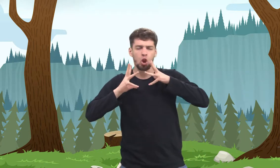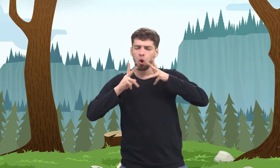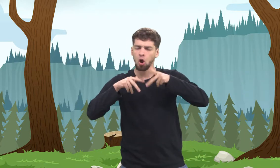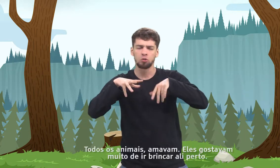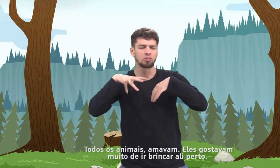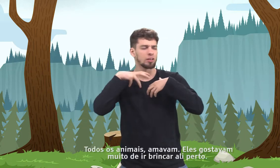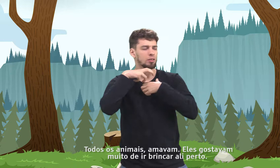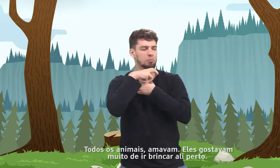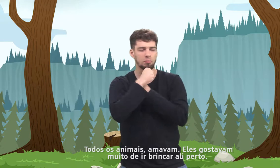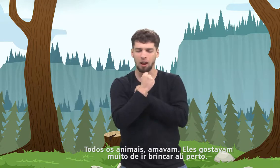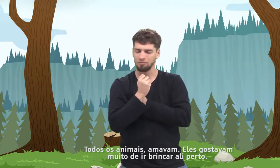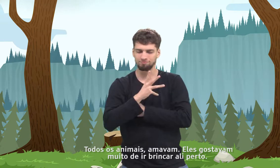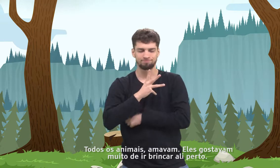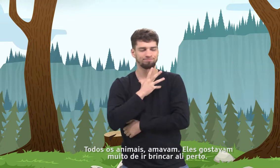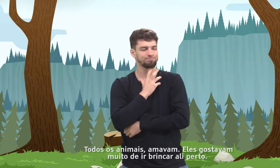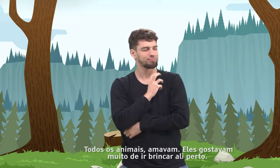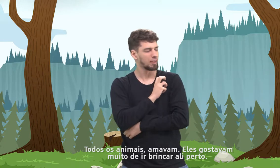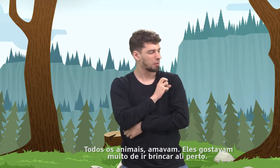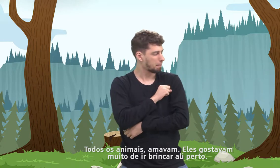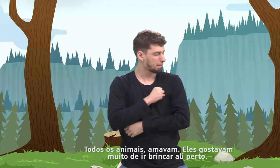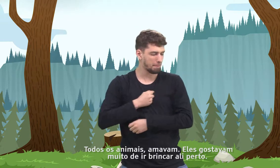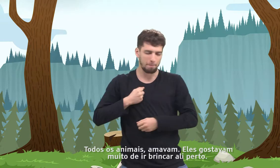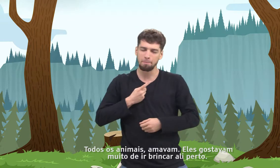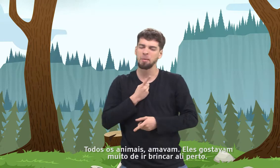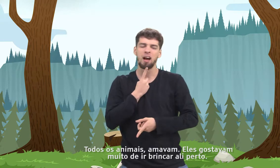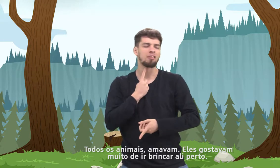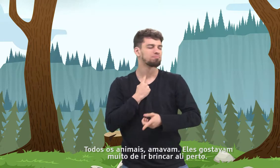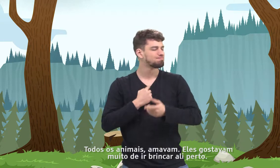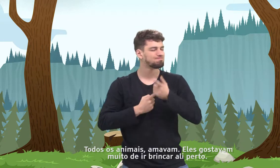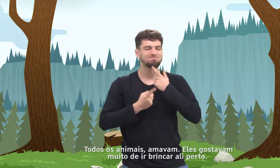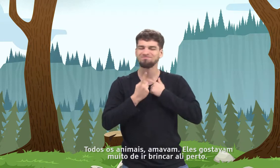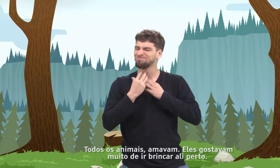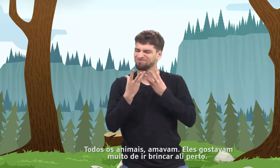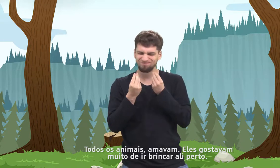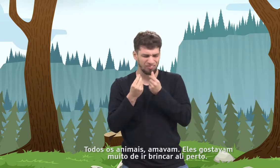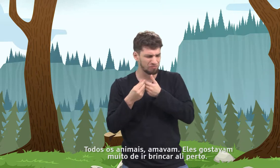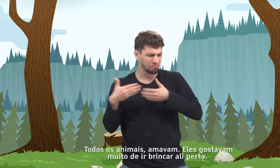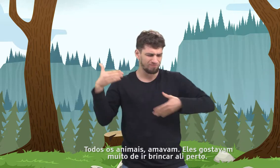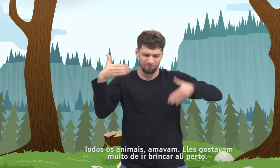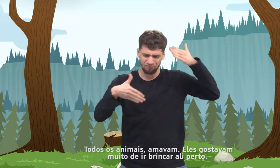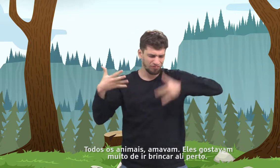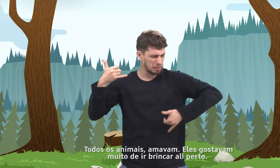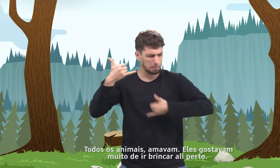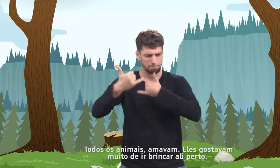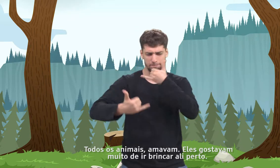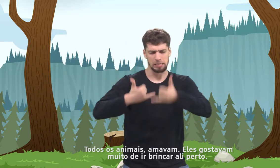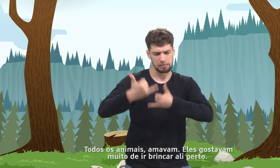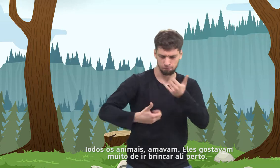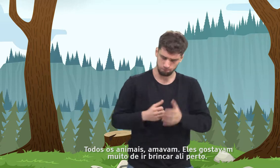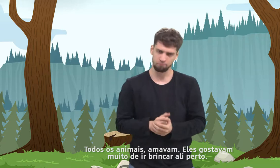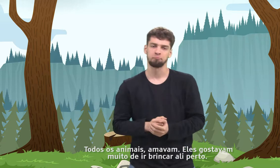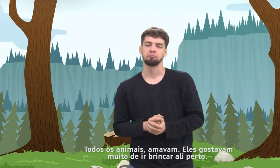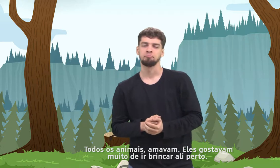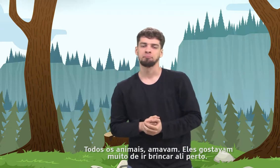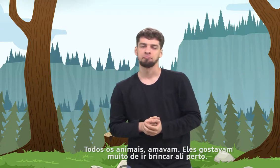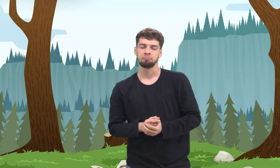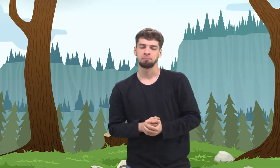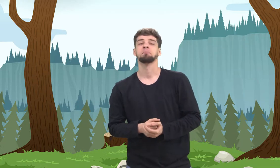todos os animais eles amavam gostava muito de brincar ali perto